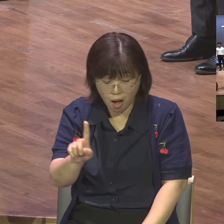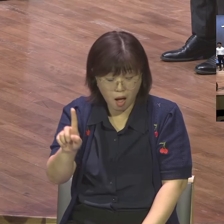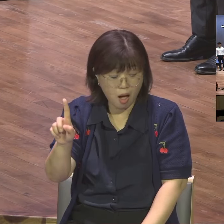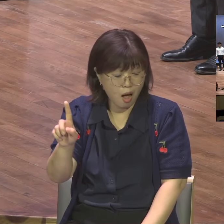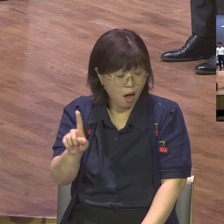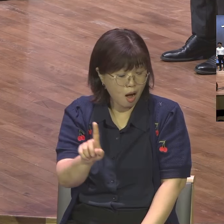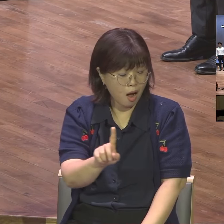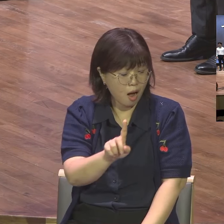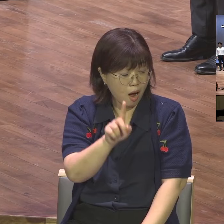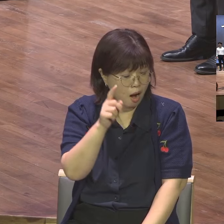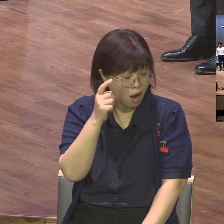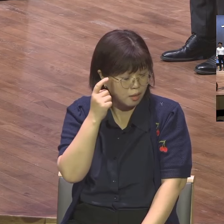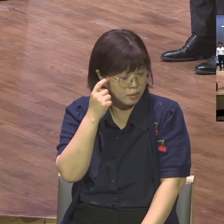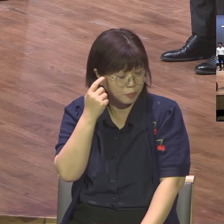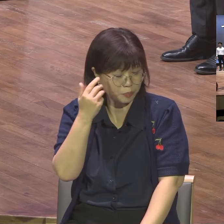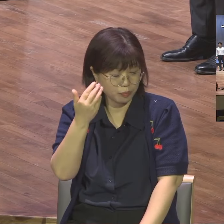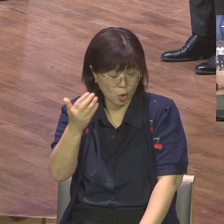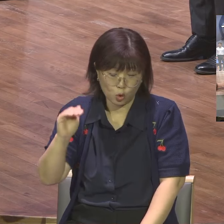걸어가나